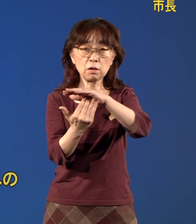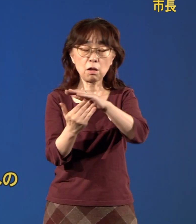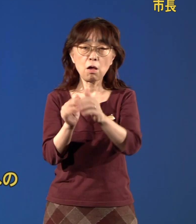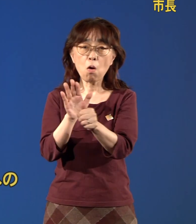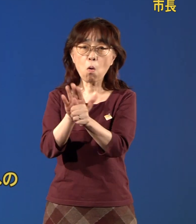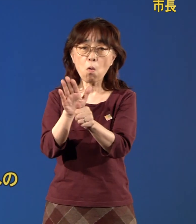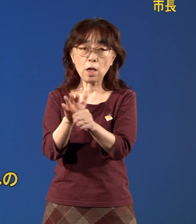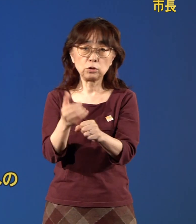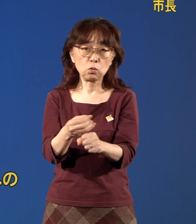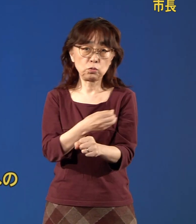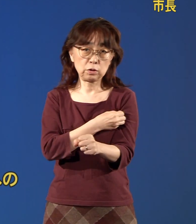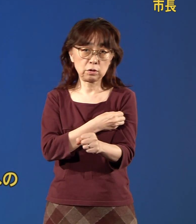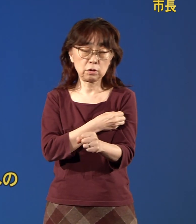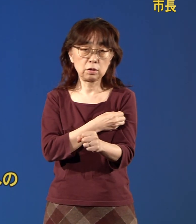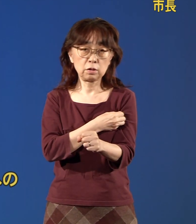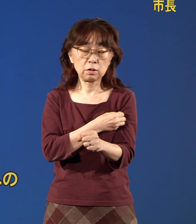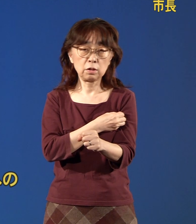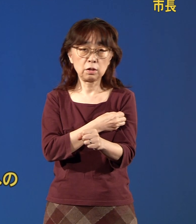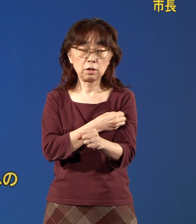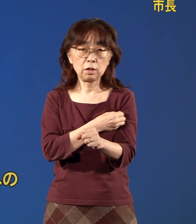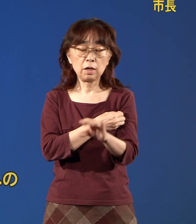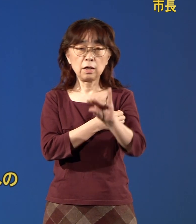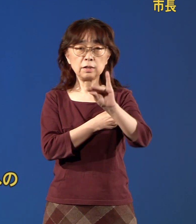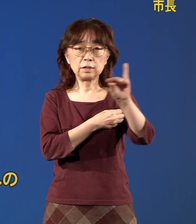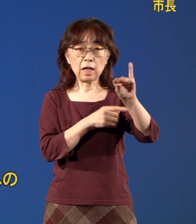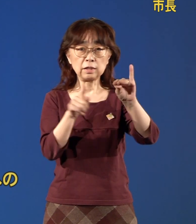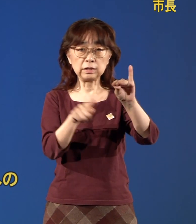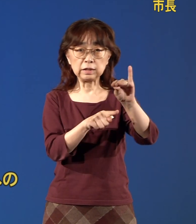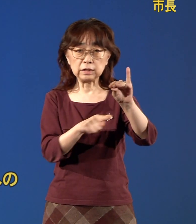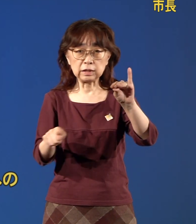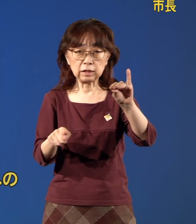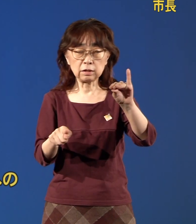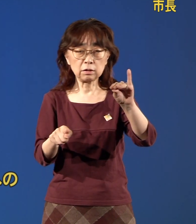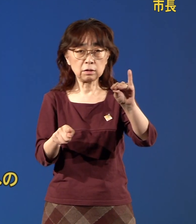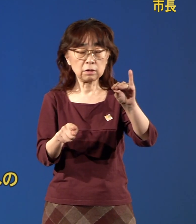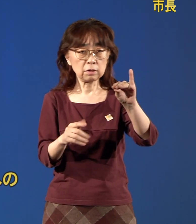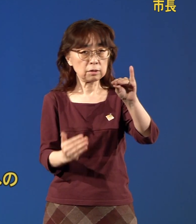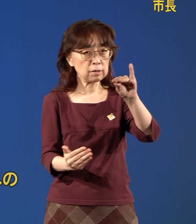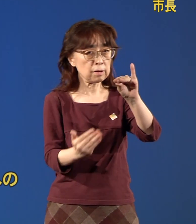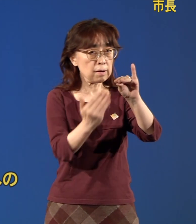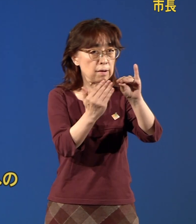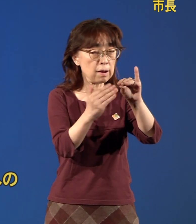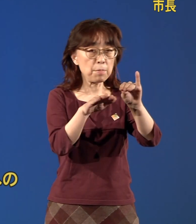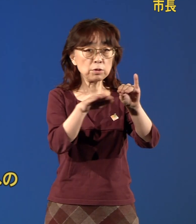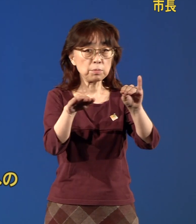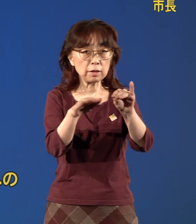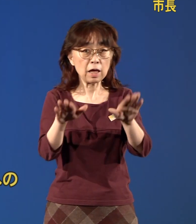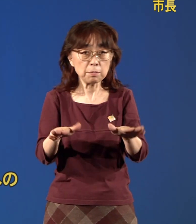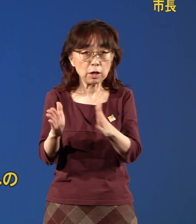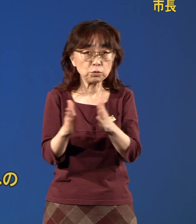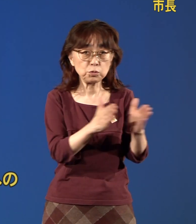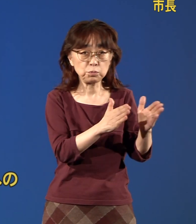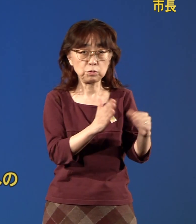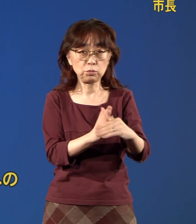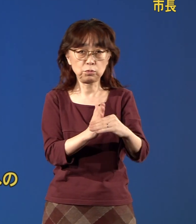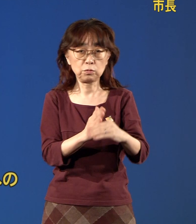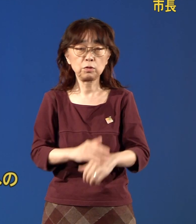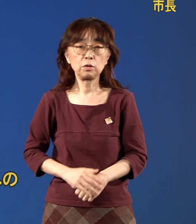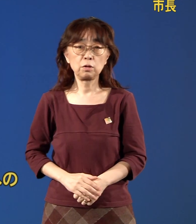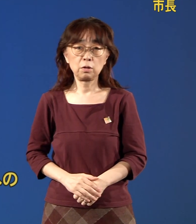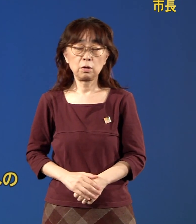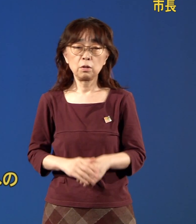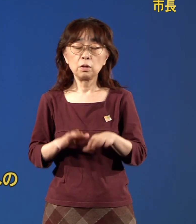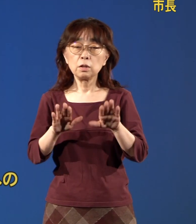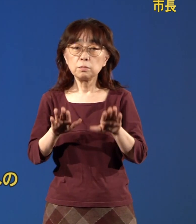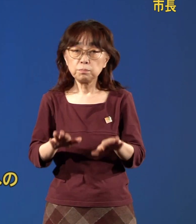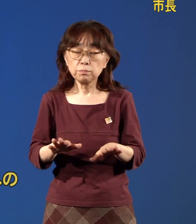を1000人レベルまで持っていくということで、すでに準備をしているわけでありますけれども、例えばその状